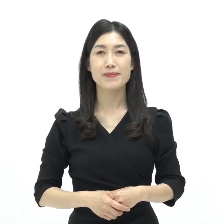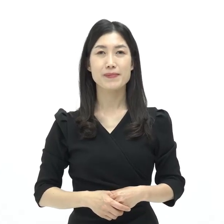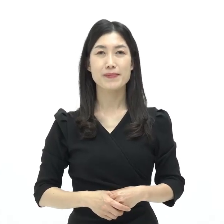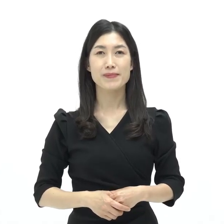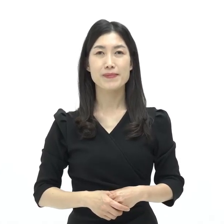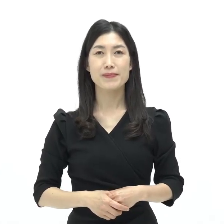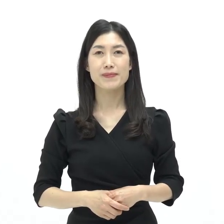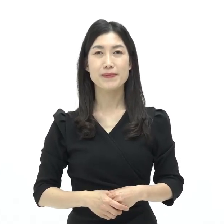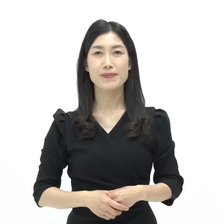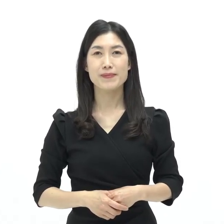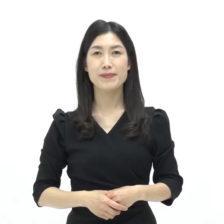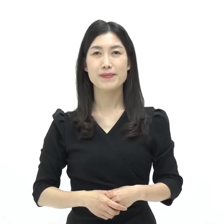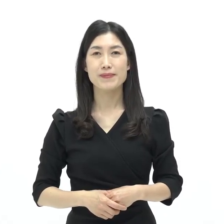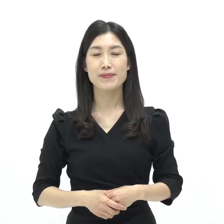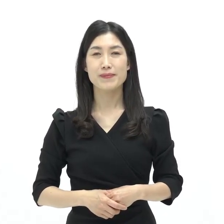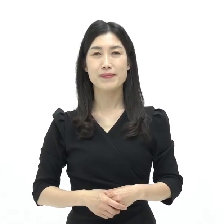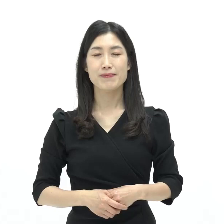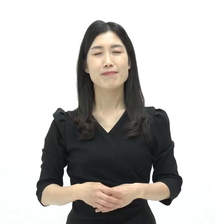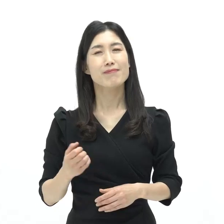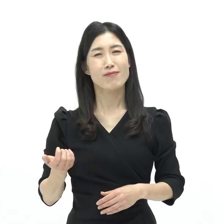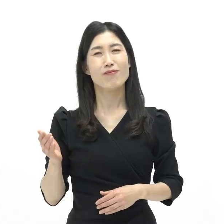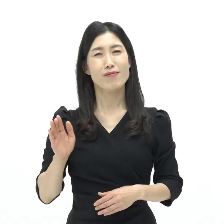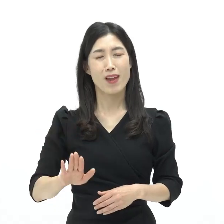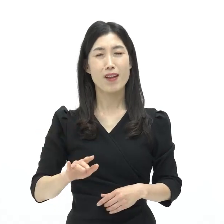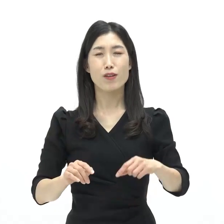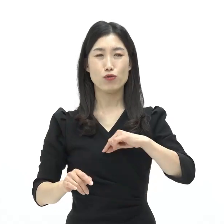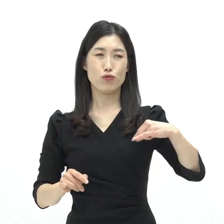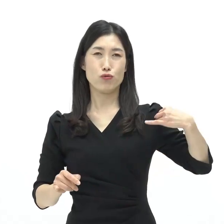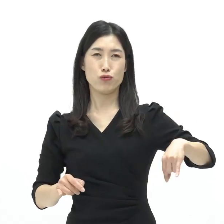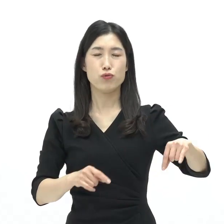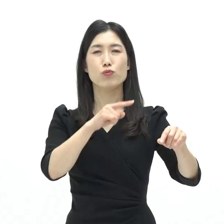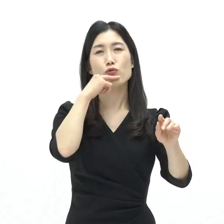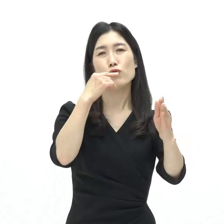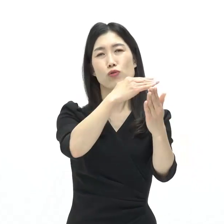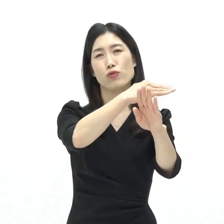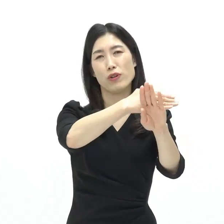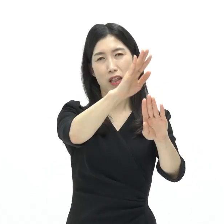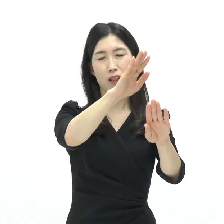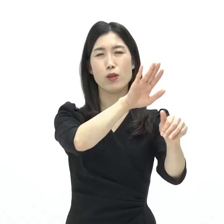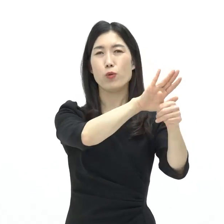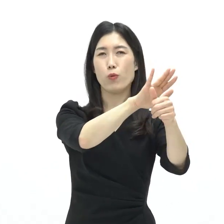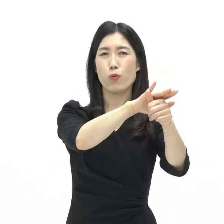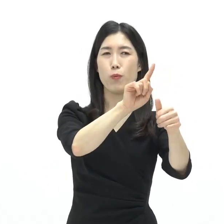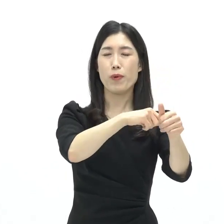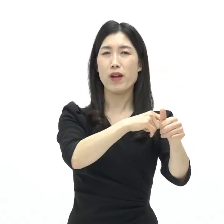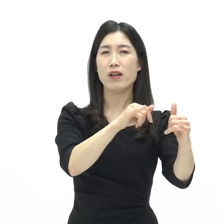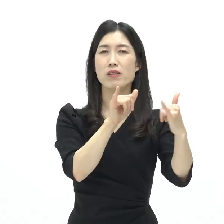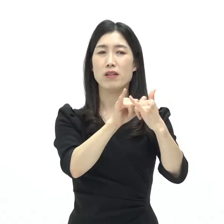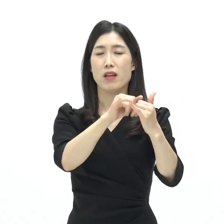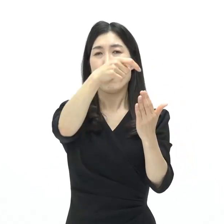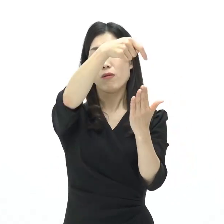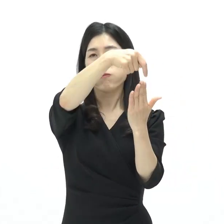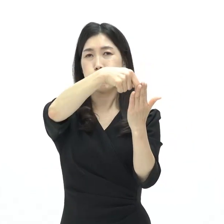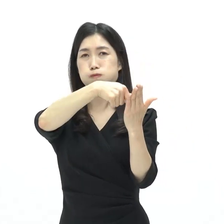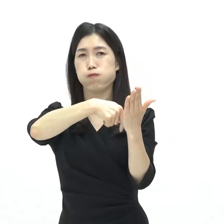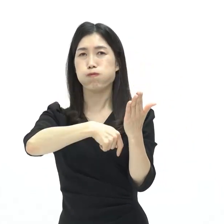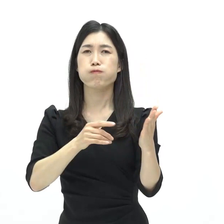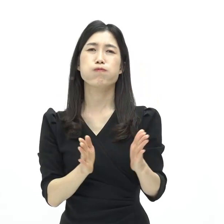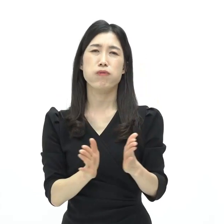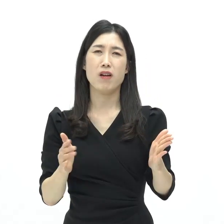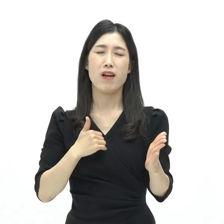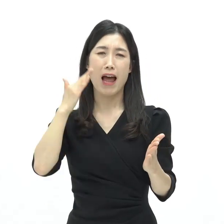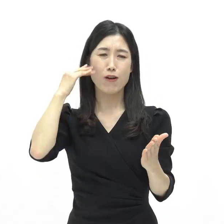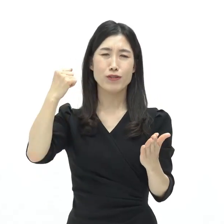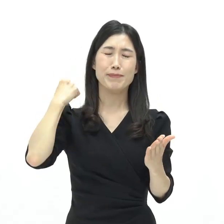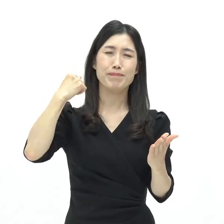그래서 그 다음엔 어떻게 됐나요? 하지만 중국이 북한을 도와 전쟁에 참여하게 되어 우리나라는 다시